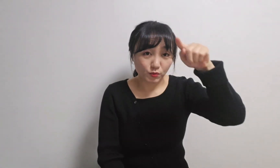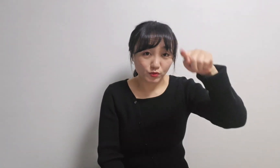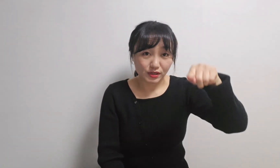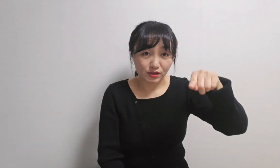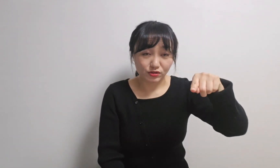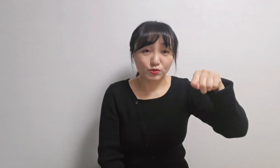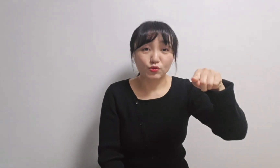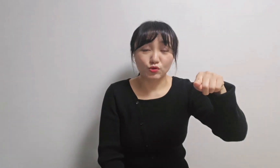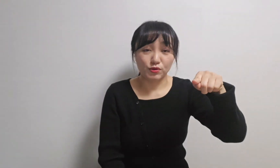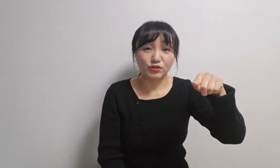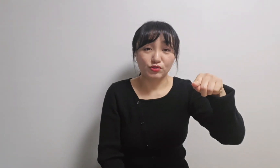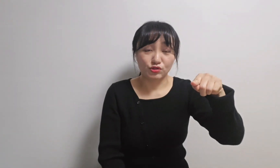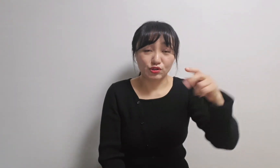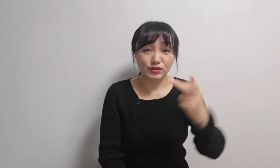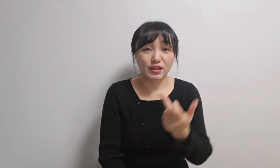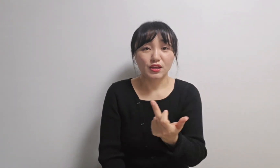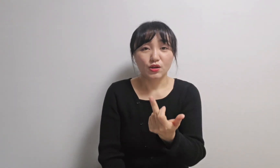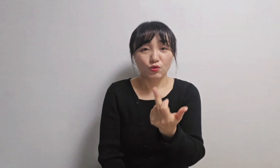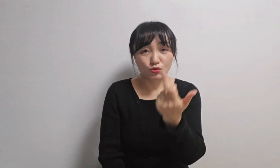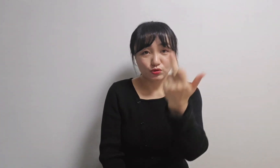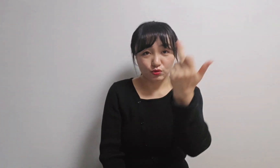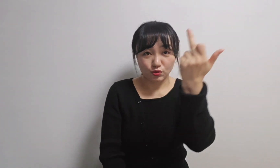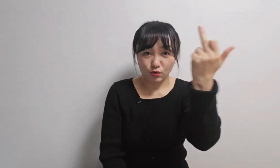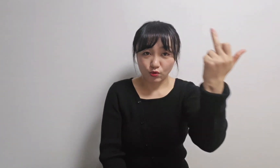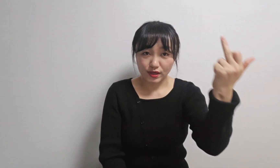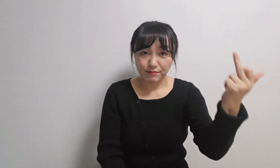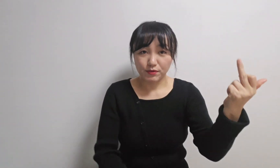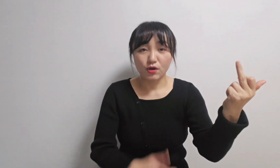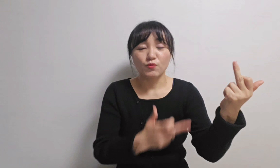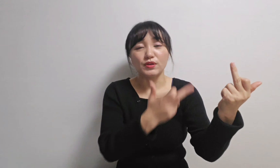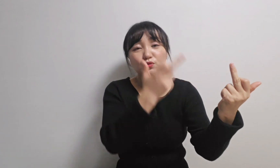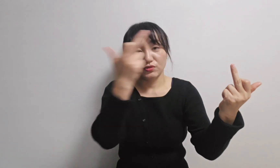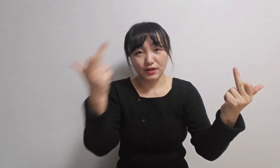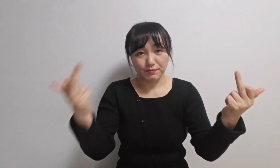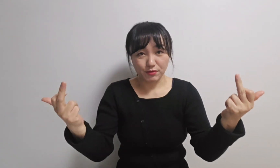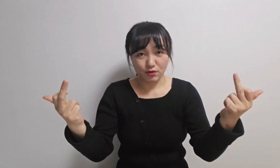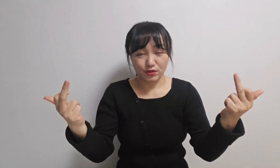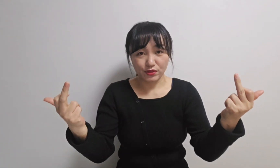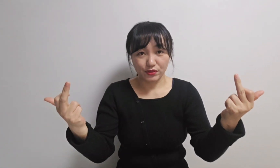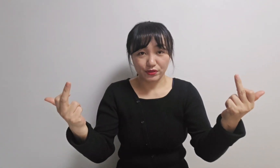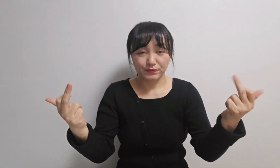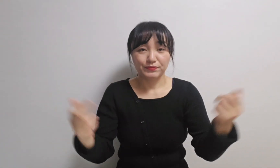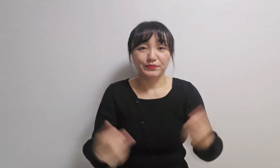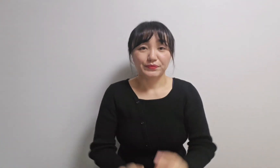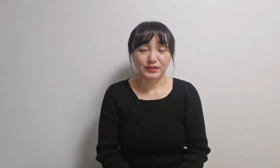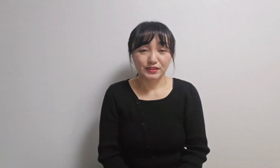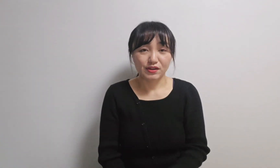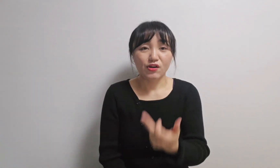뾰족뾰족한 것을 손으로 표현해 주실 건데 오른손으로 이렇게 한번, 왼손으로 한번. 그래서